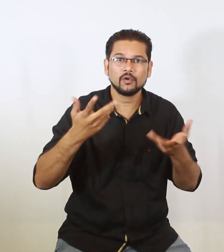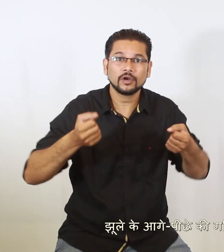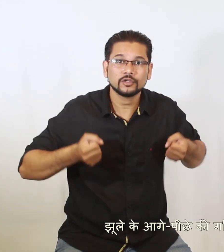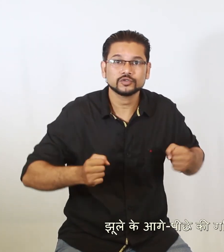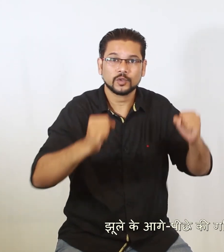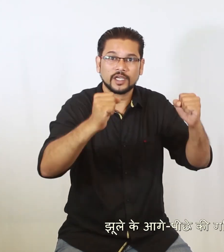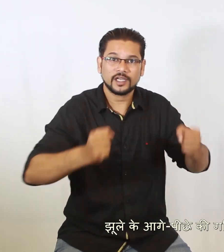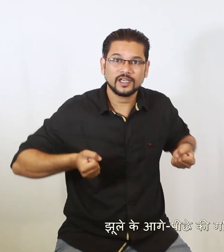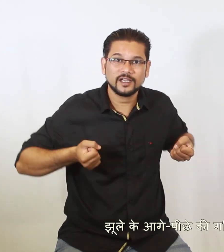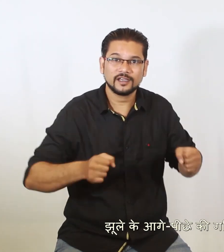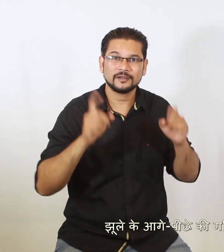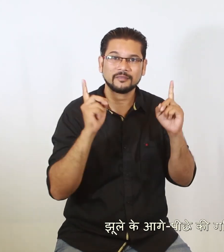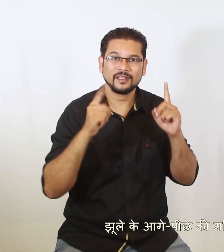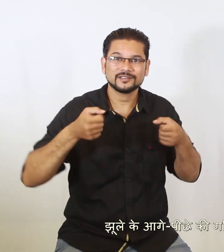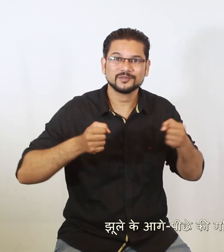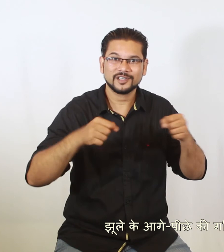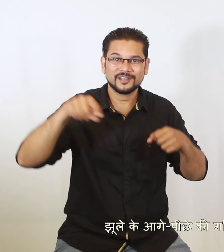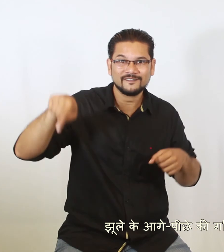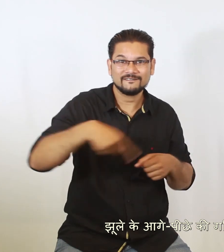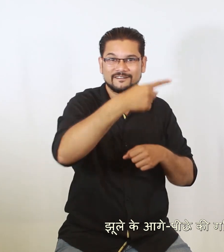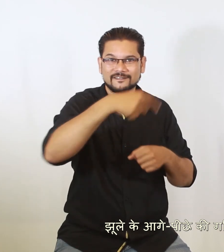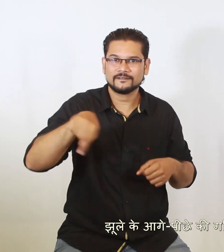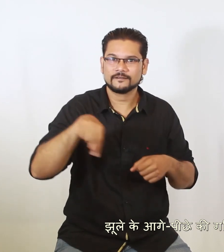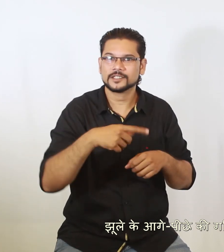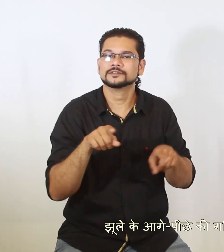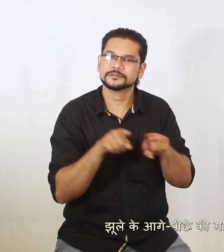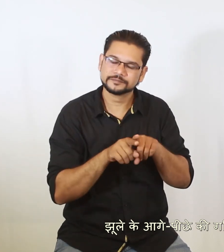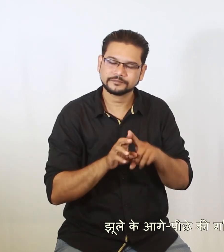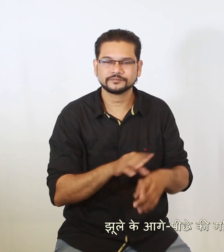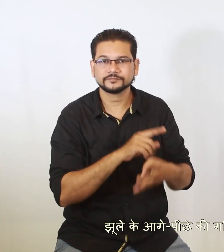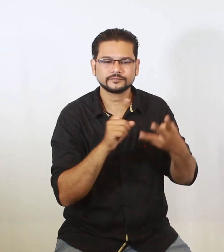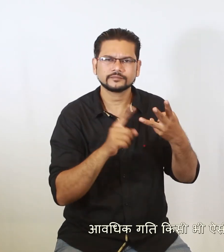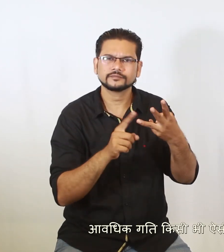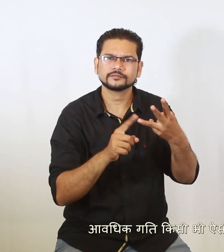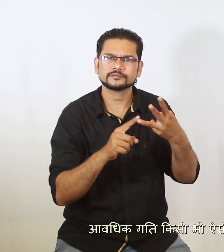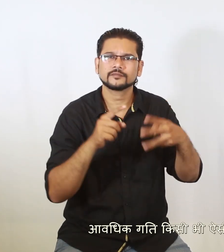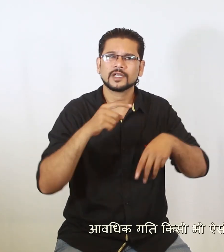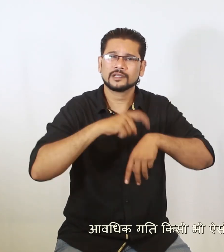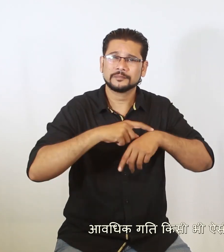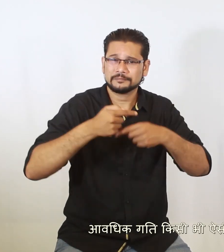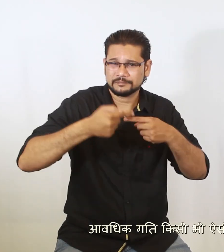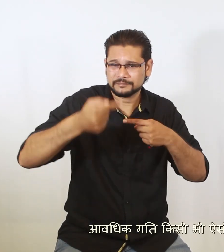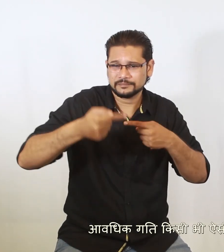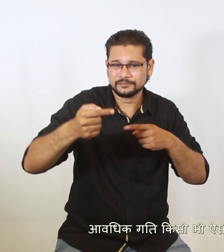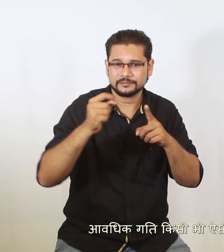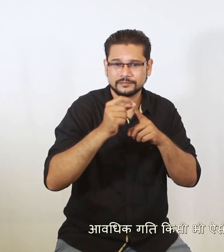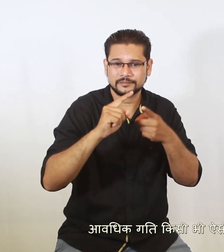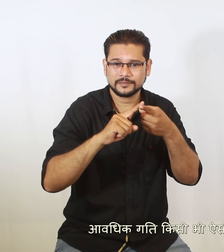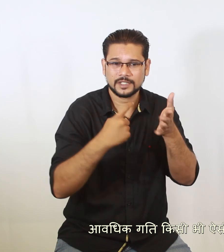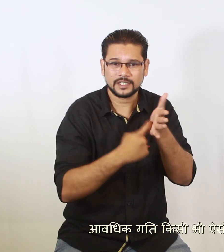जूले के आगे पीछे की गती को कहते हैं आवधिक गती किसी भी ऐसी गती को कहते